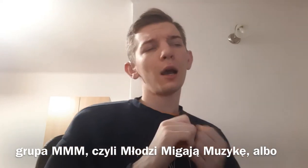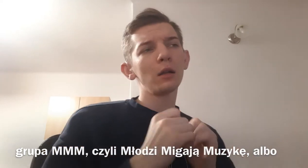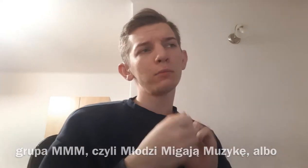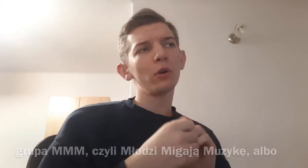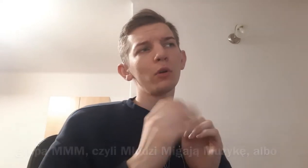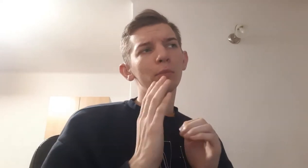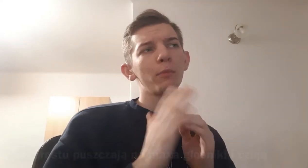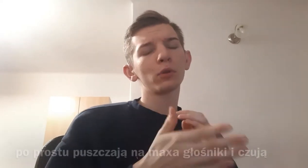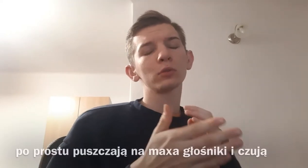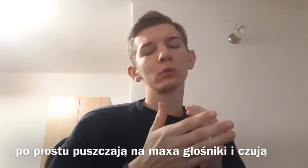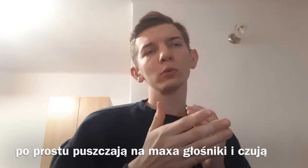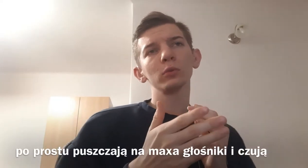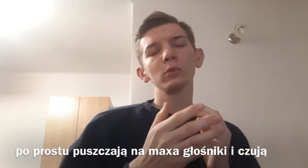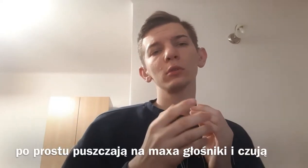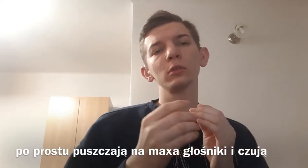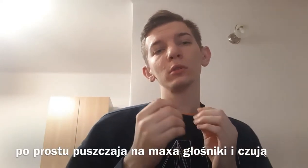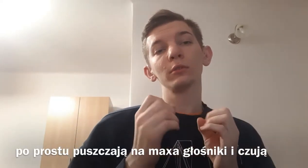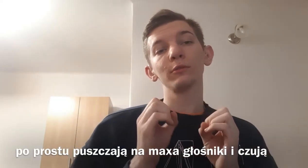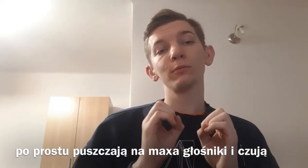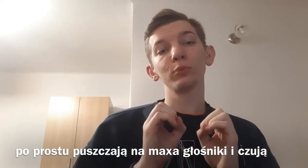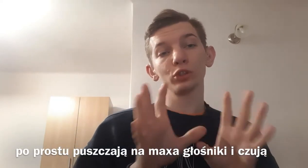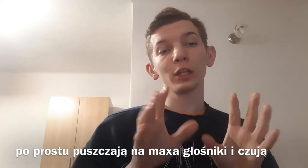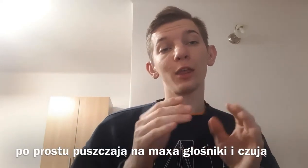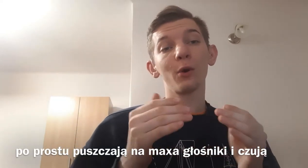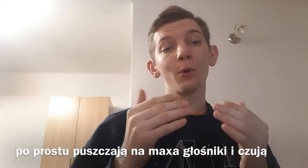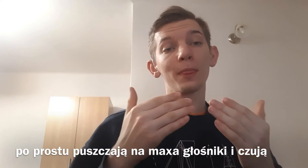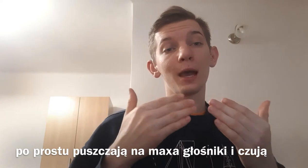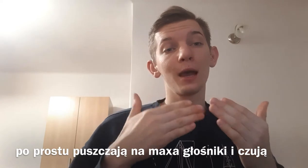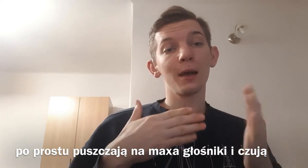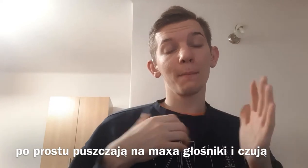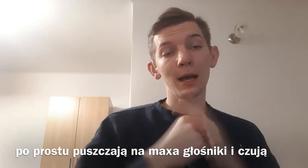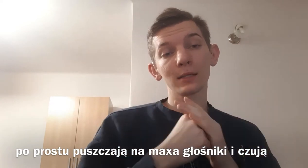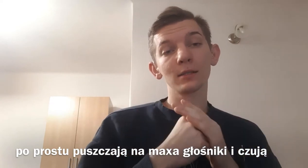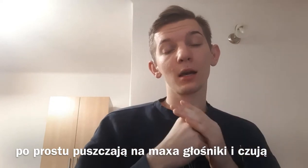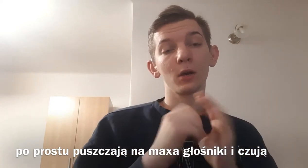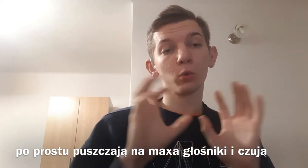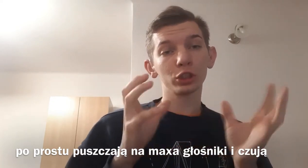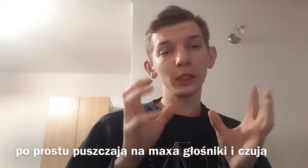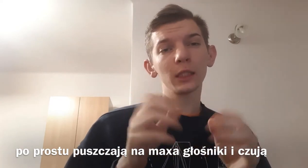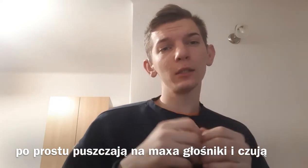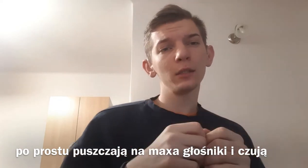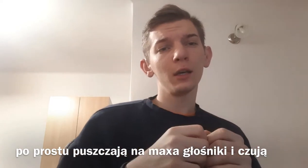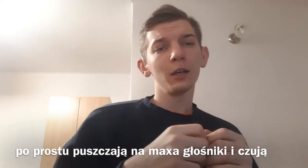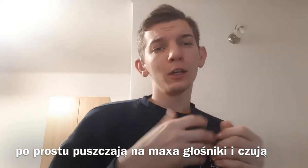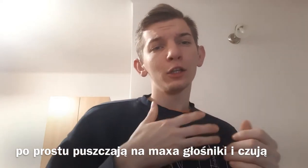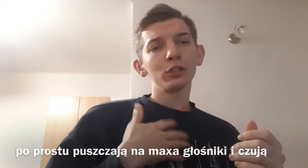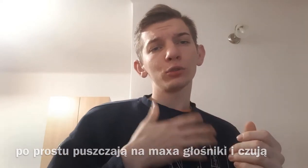Albo po prostu puszczają na maksa głośniki i słyszą